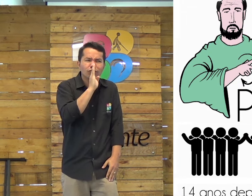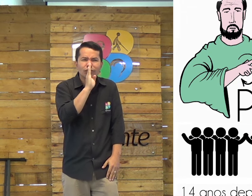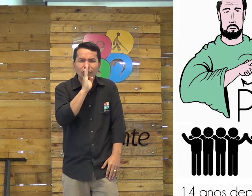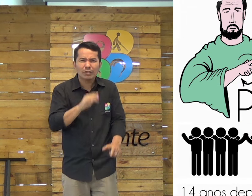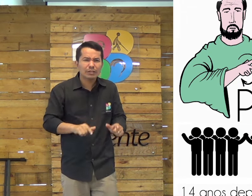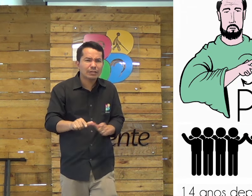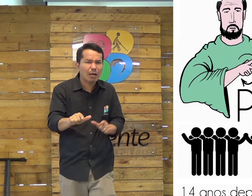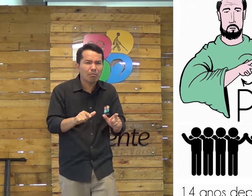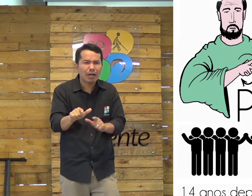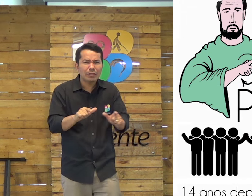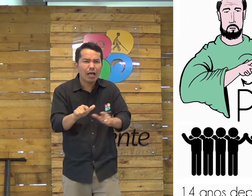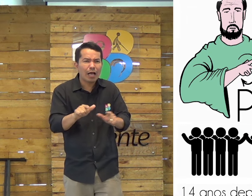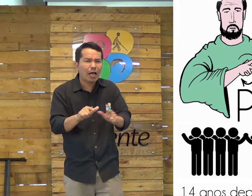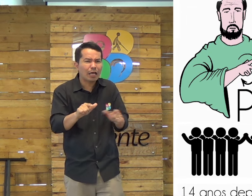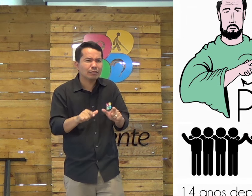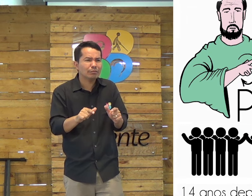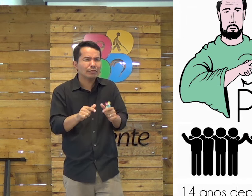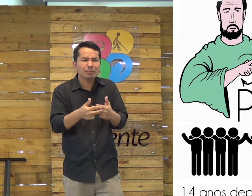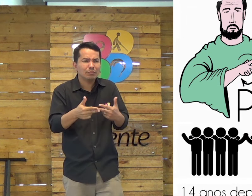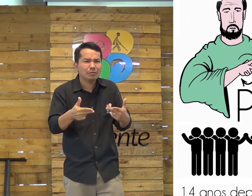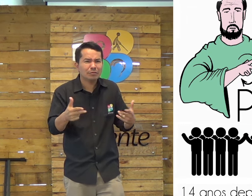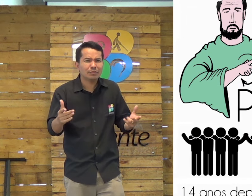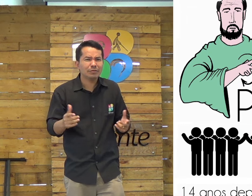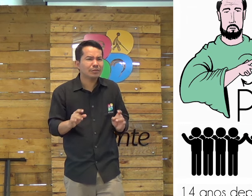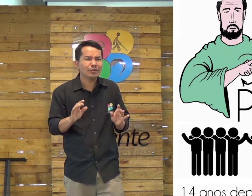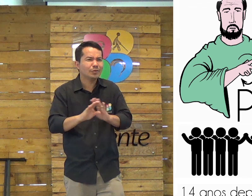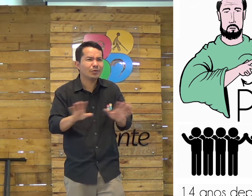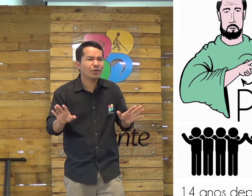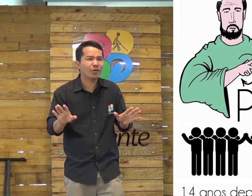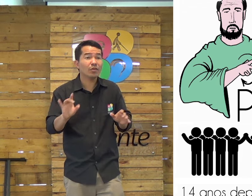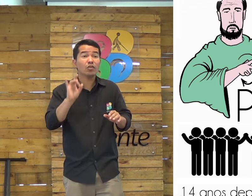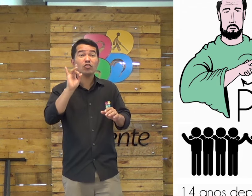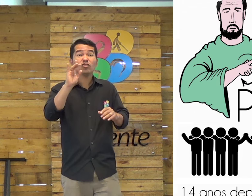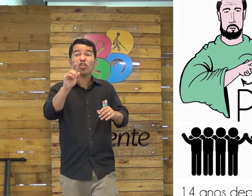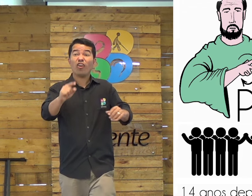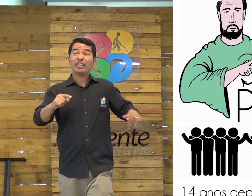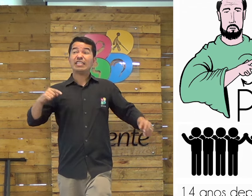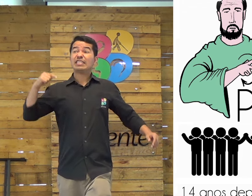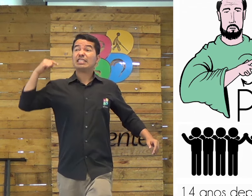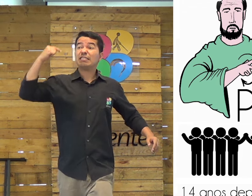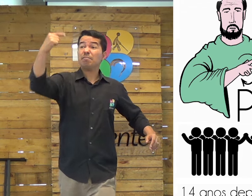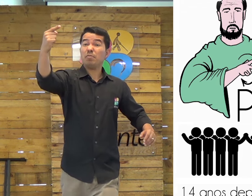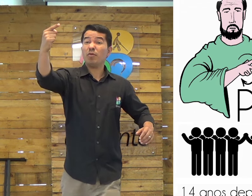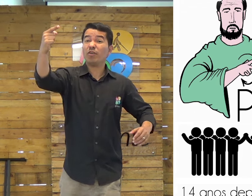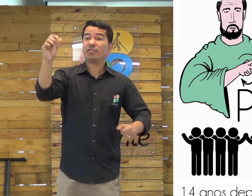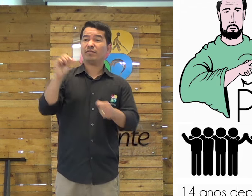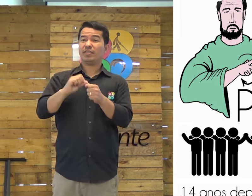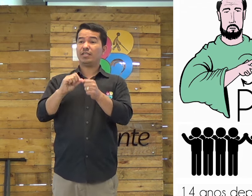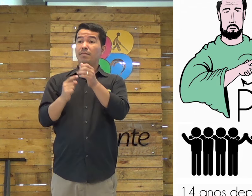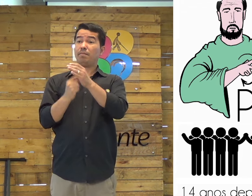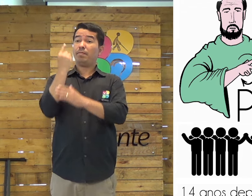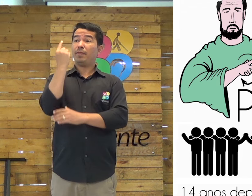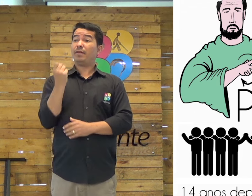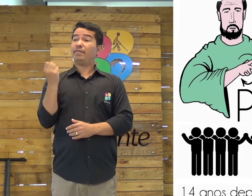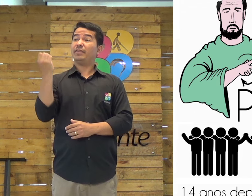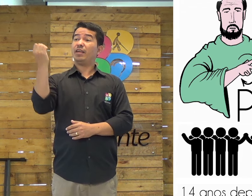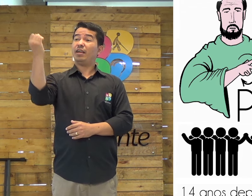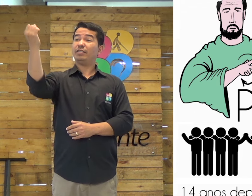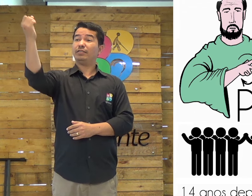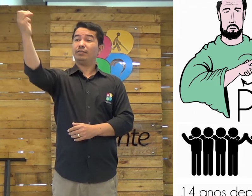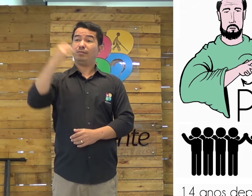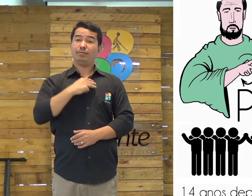silêncio, não fez nada. Fazia ali umas coisas uma ou outra, mas não tinha ainda,